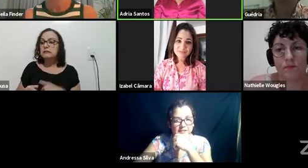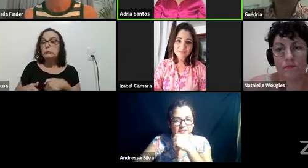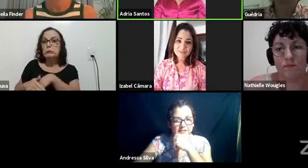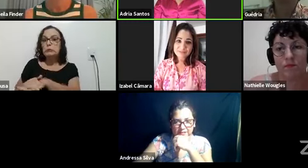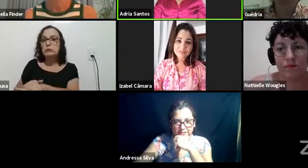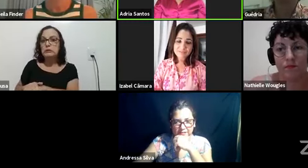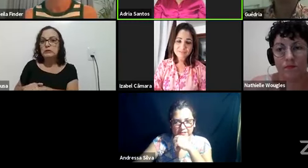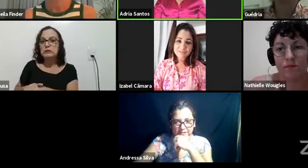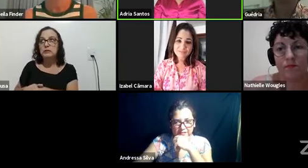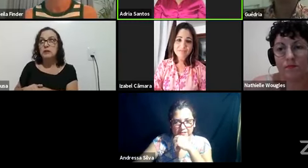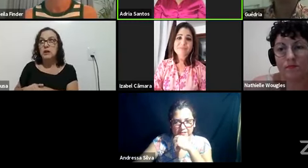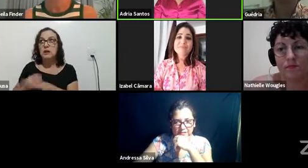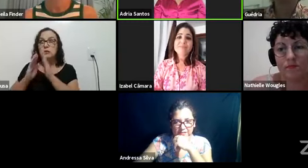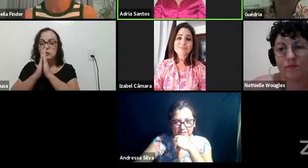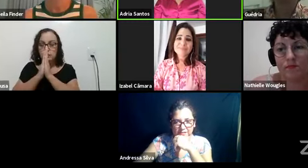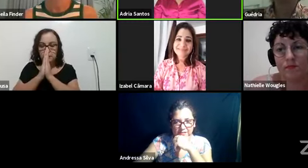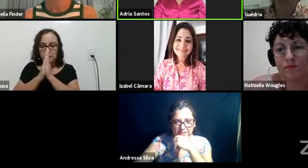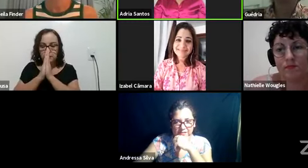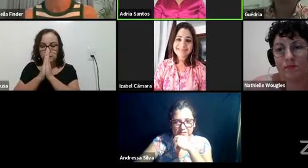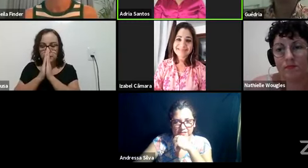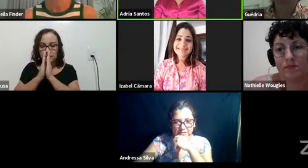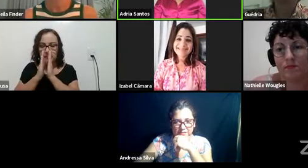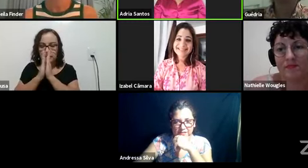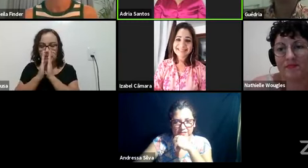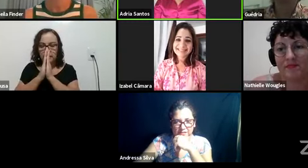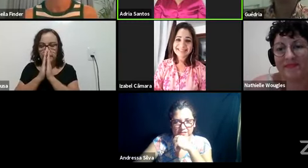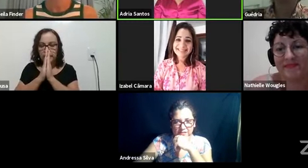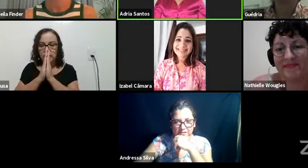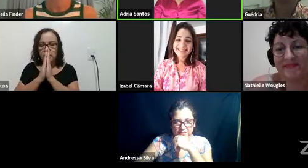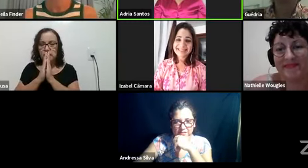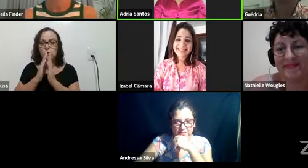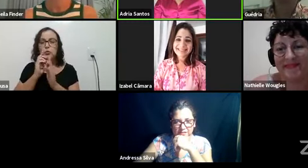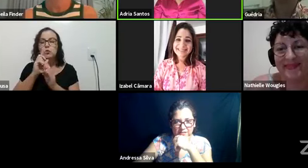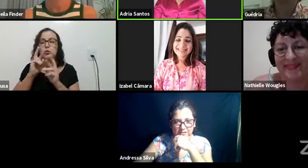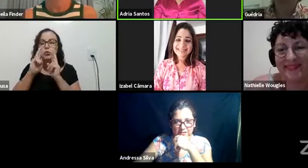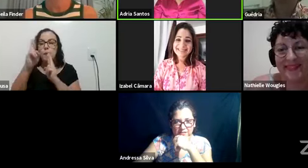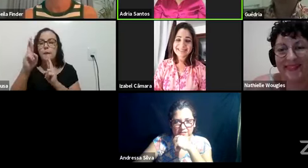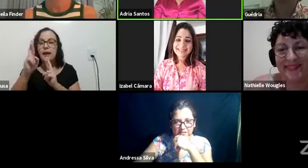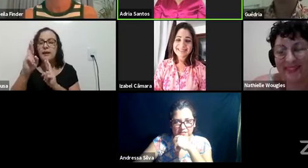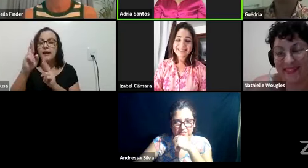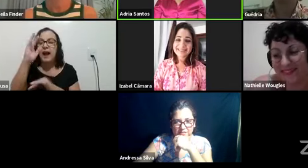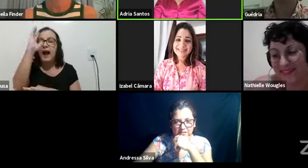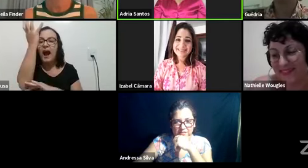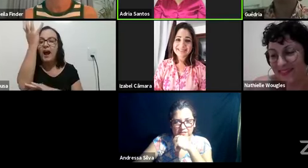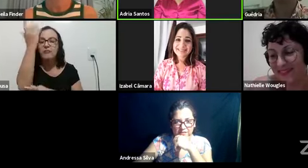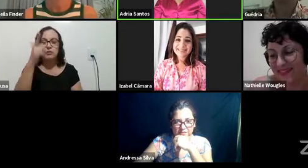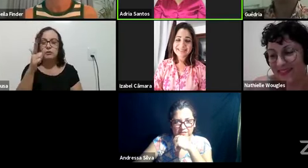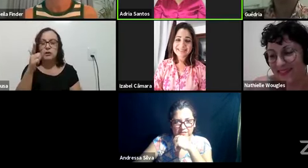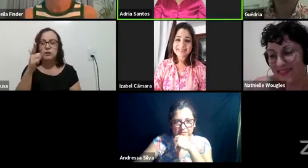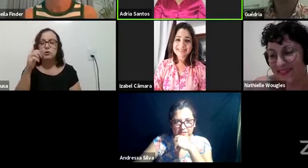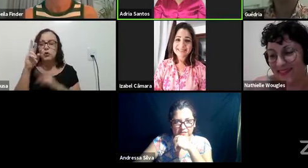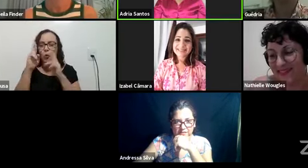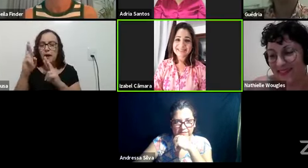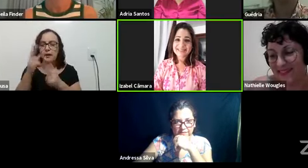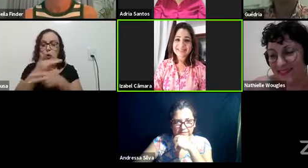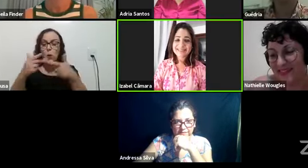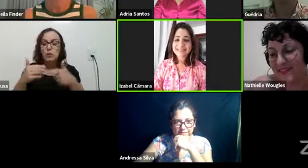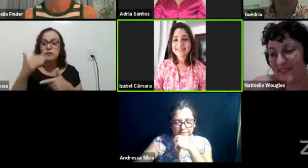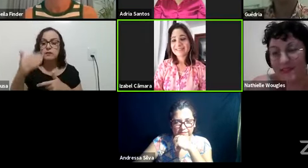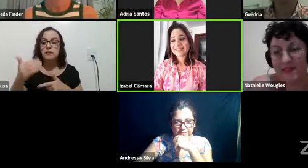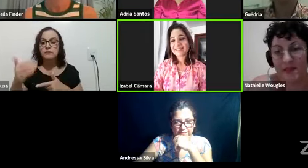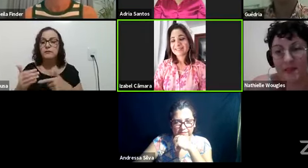e rezando, né, para não ter nada na frente. E depois, eu graças a Deus, eu fui me acostumando com aquilo